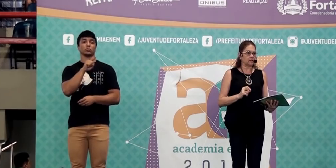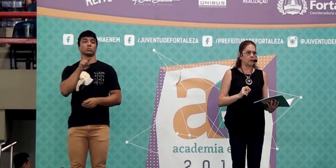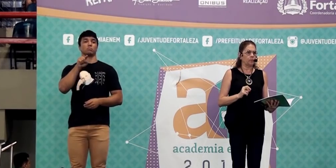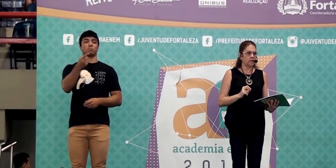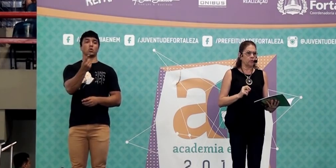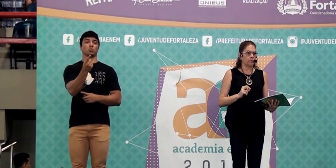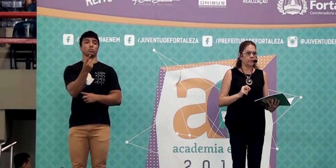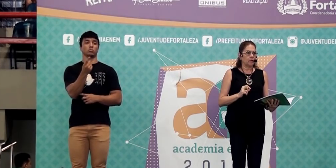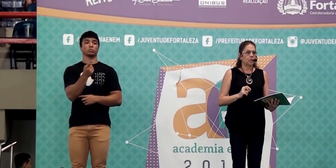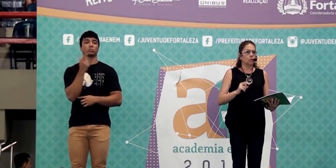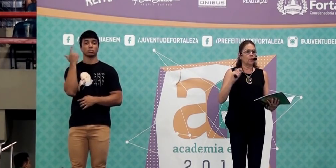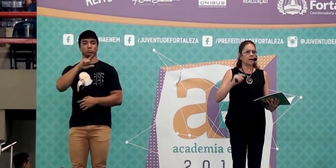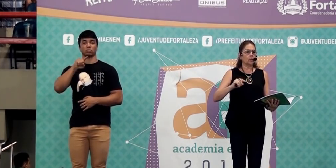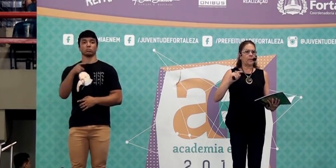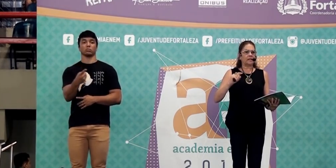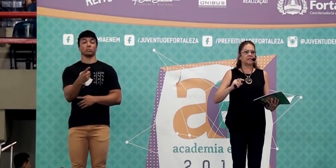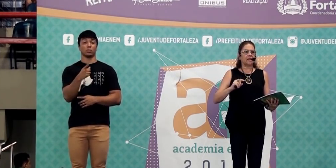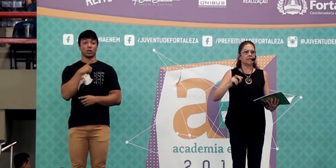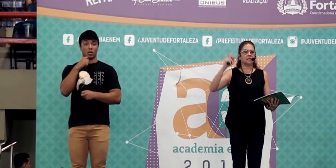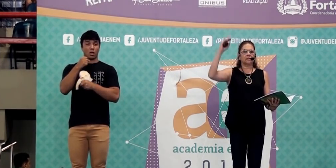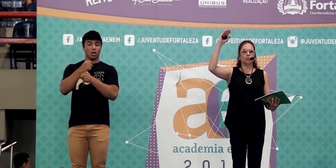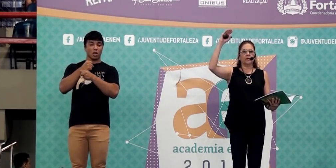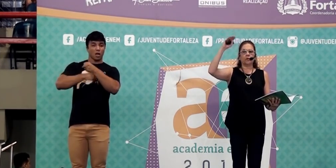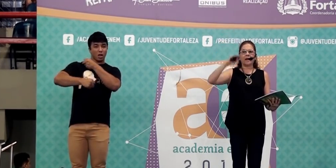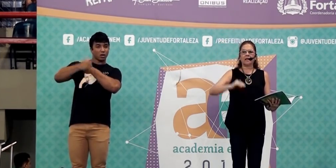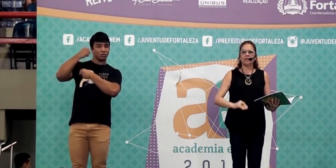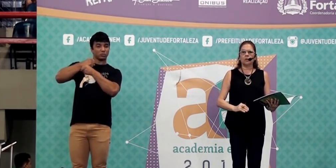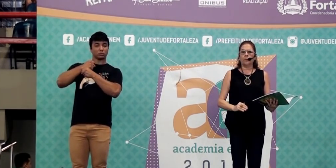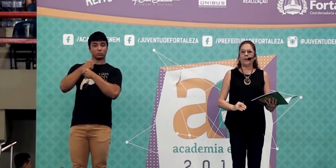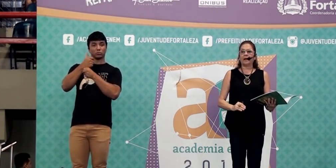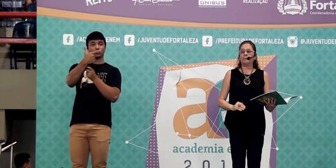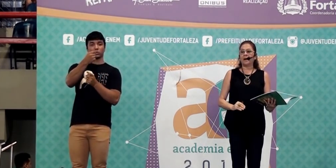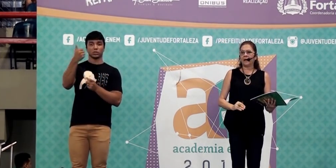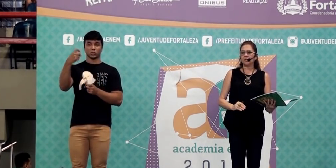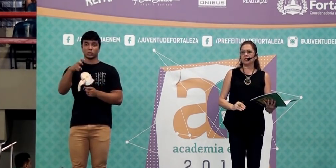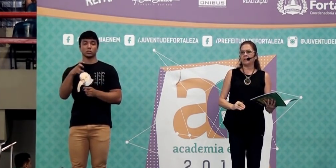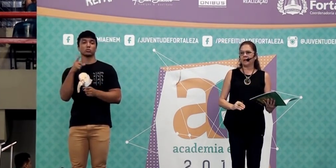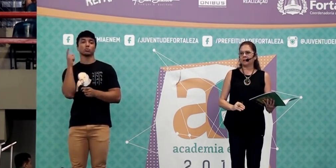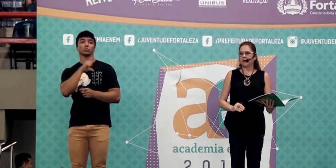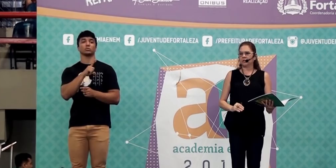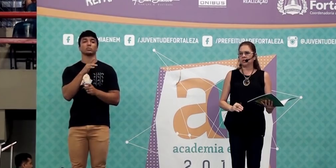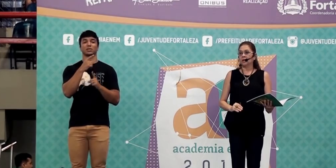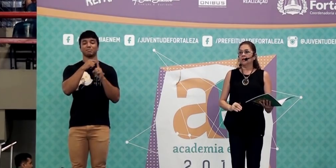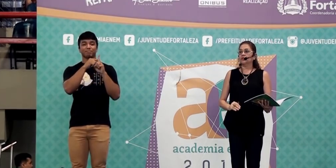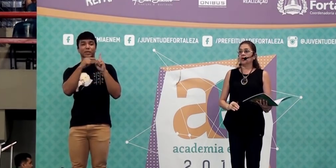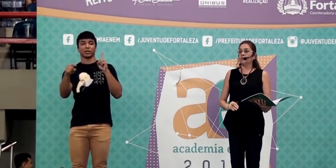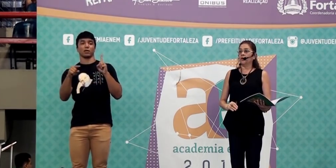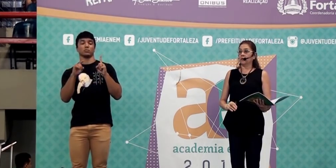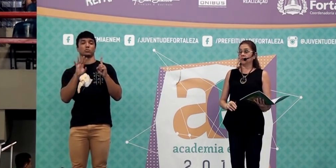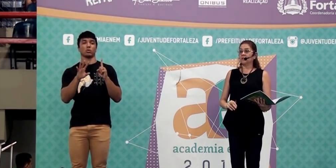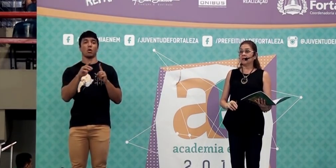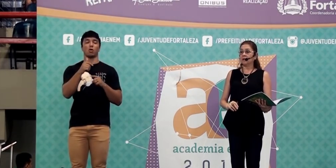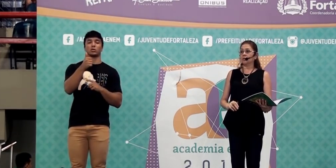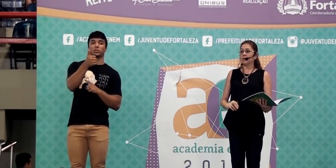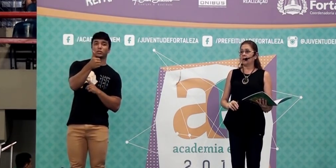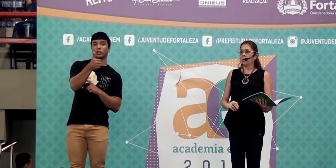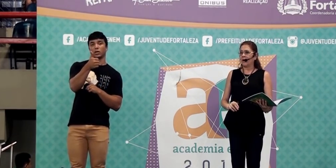nota máxima, o 1000. No ano passado, esse número caiu para mais da metade. Só